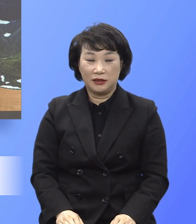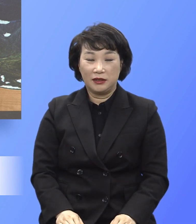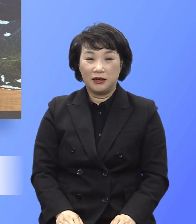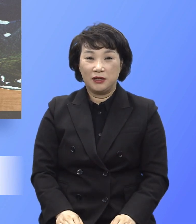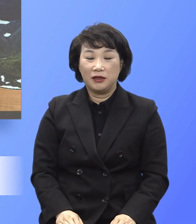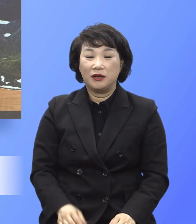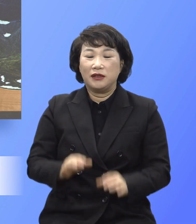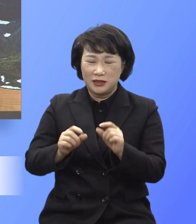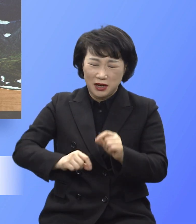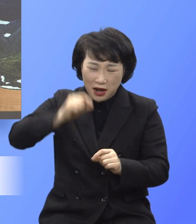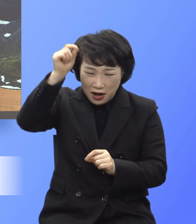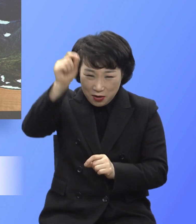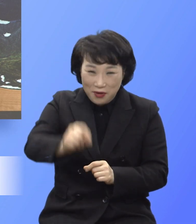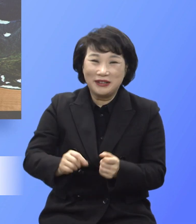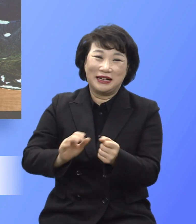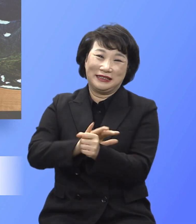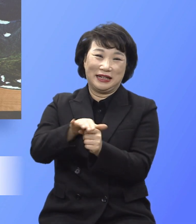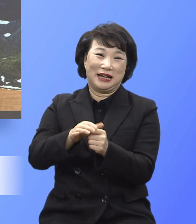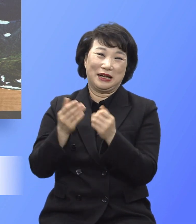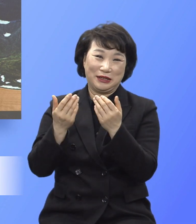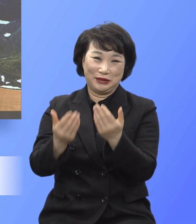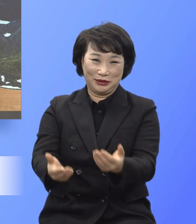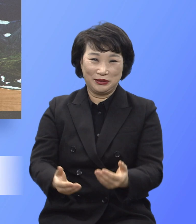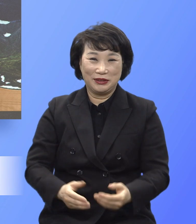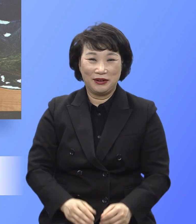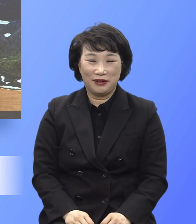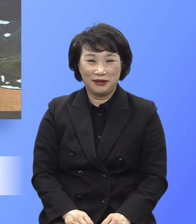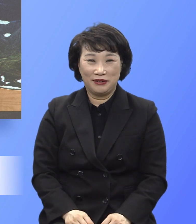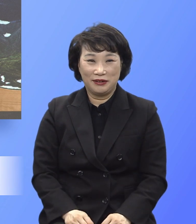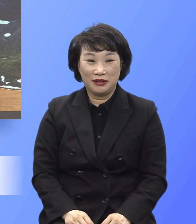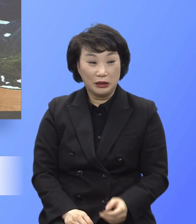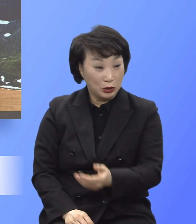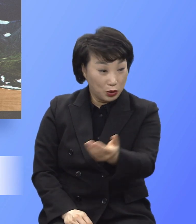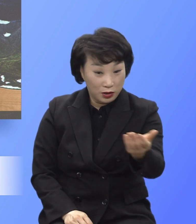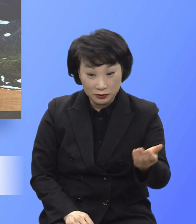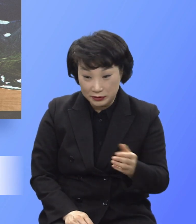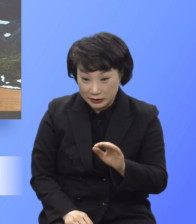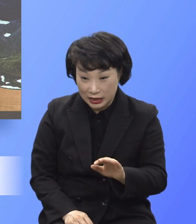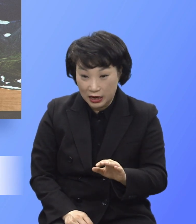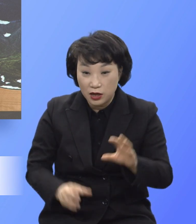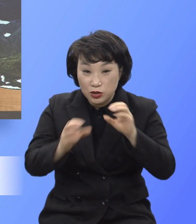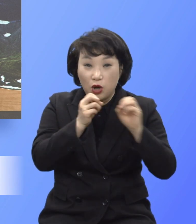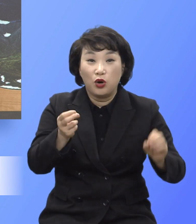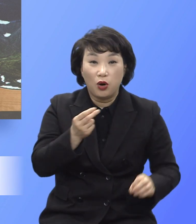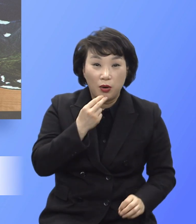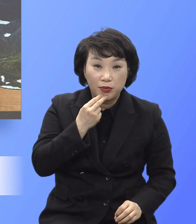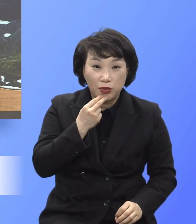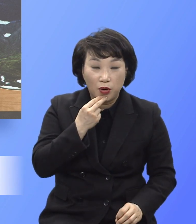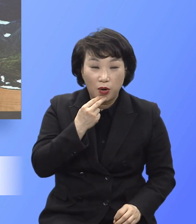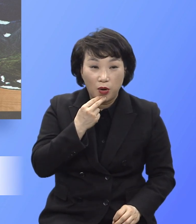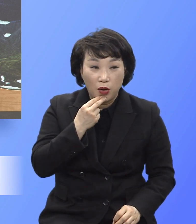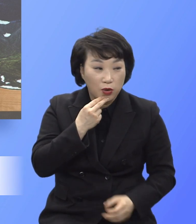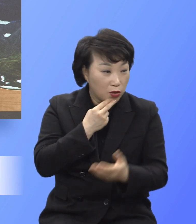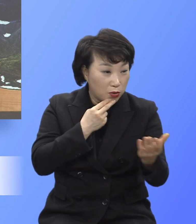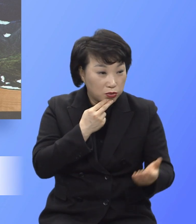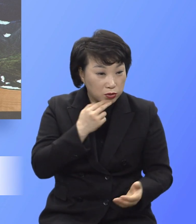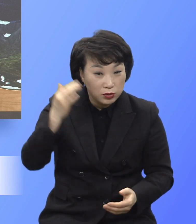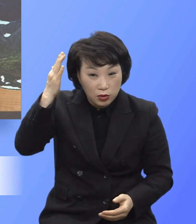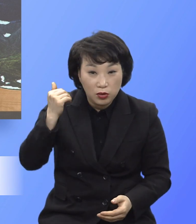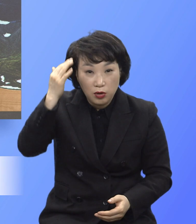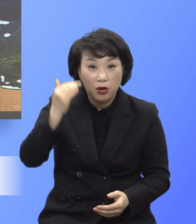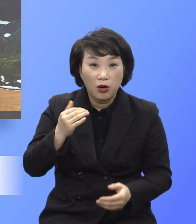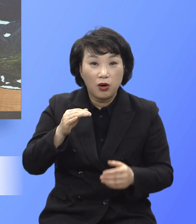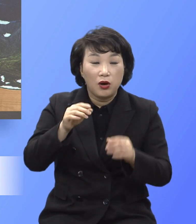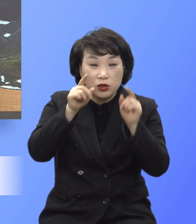영원한 불멸의 사랑이다 이 말이에요. 여러분 전하지 않으면 듣지 못하는 자가